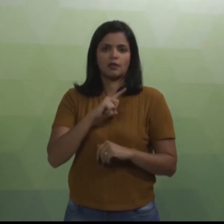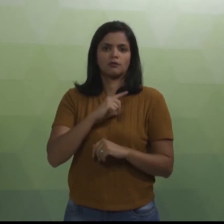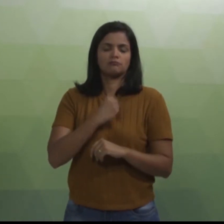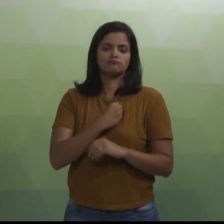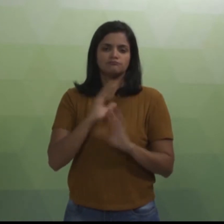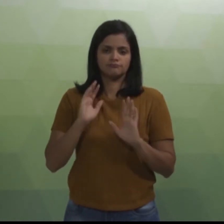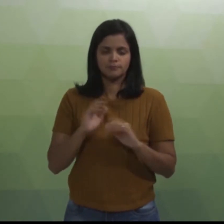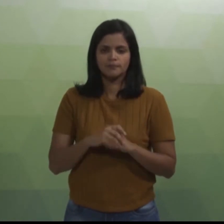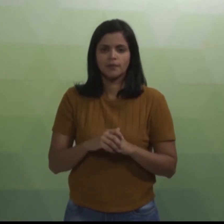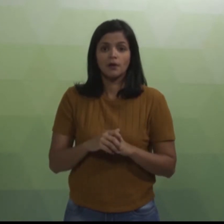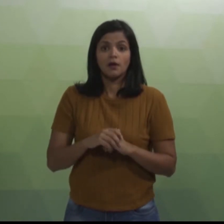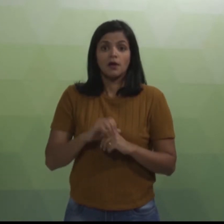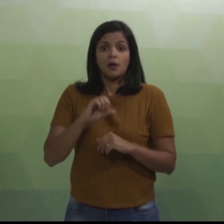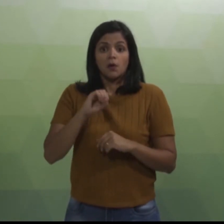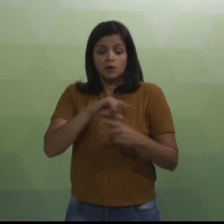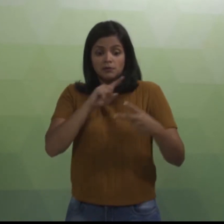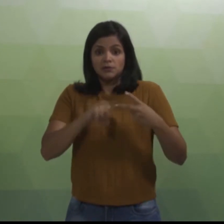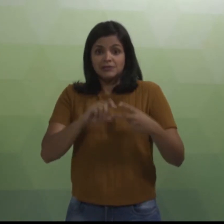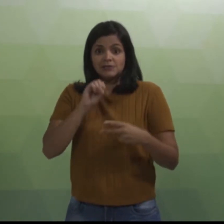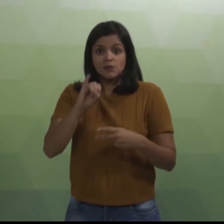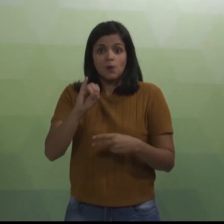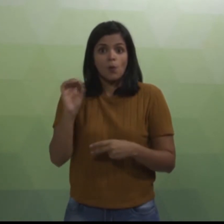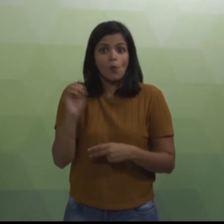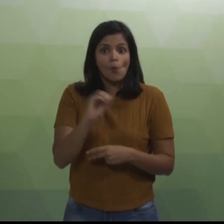Eu devo respeitar o espaço de cada um.